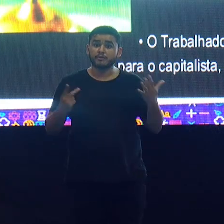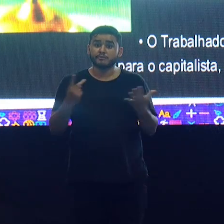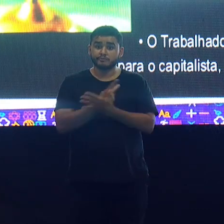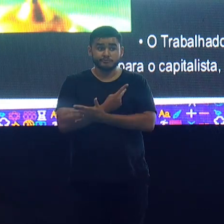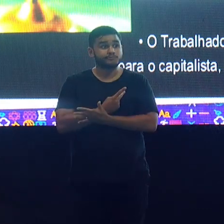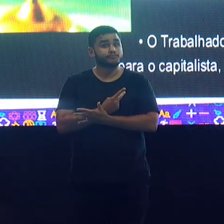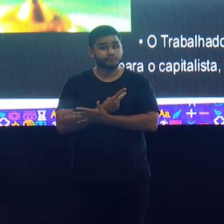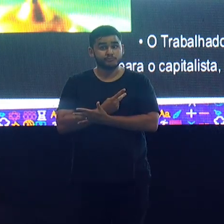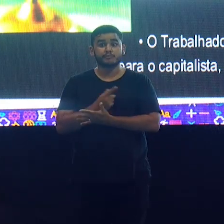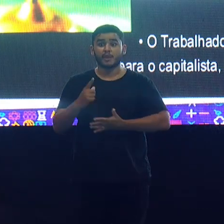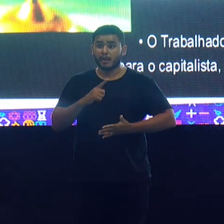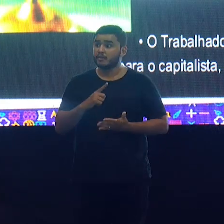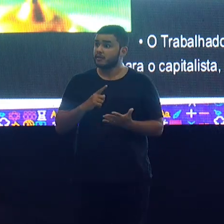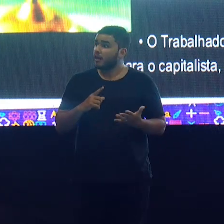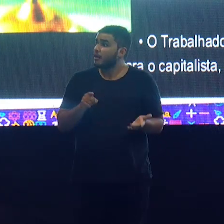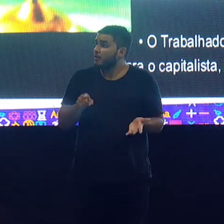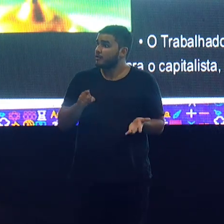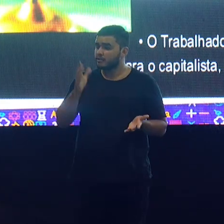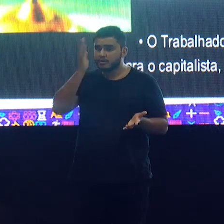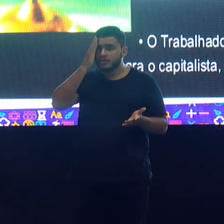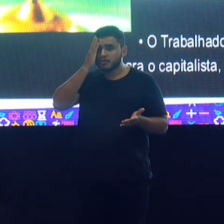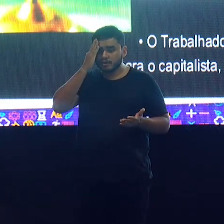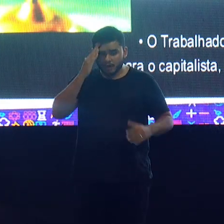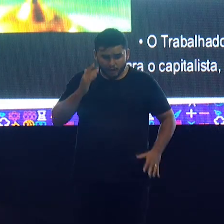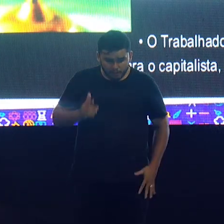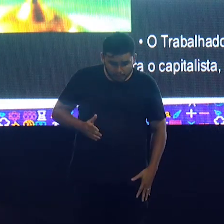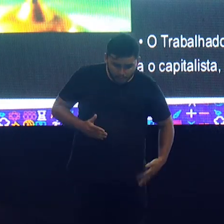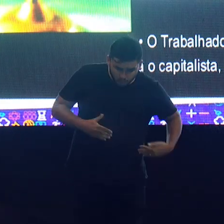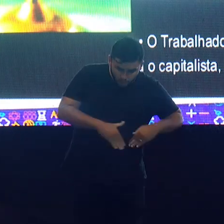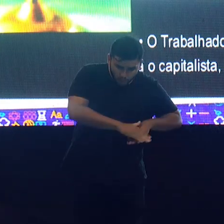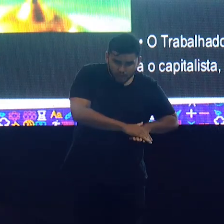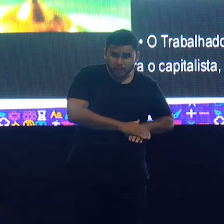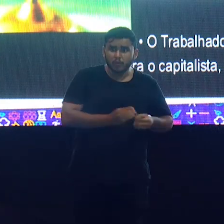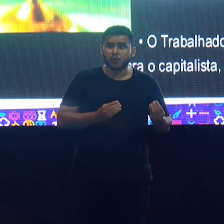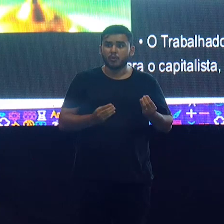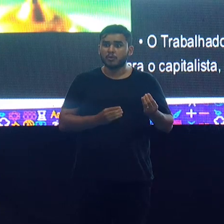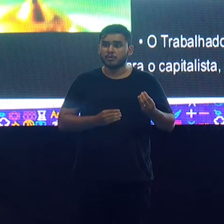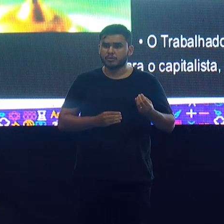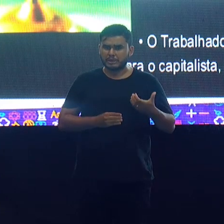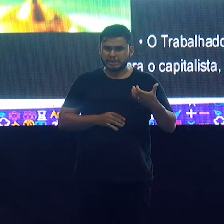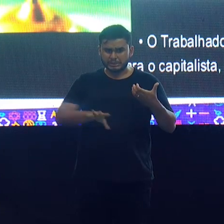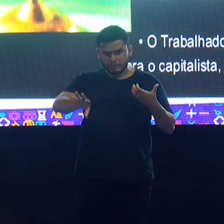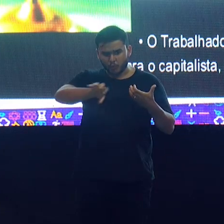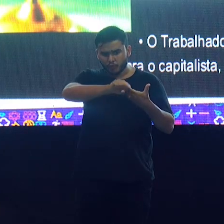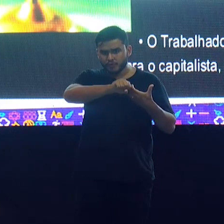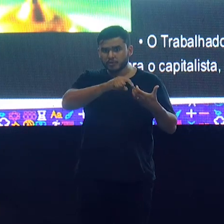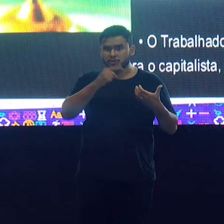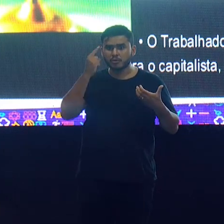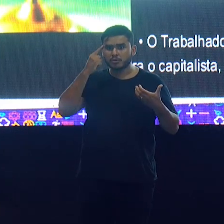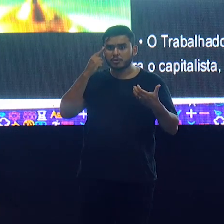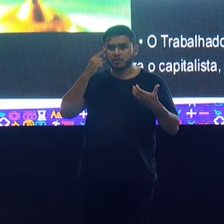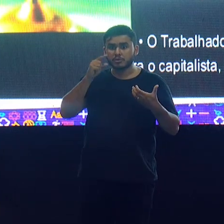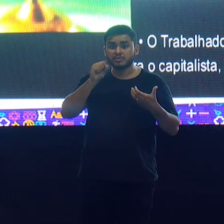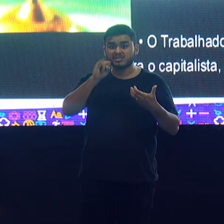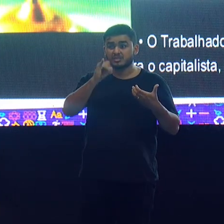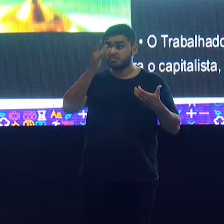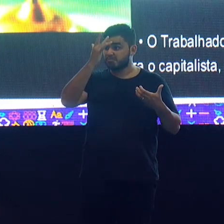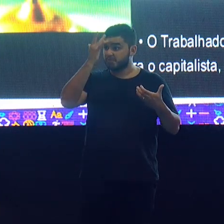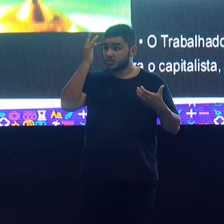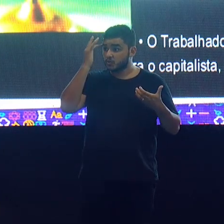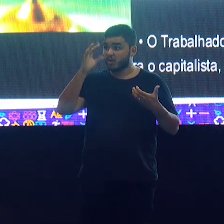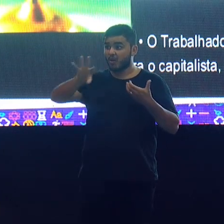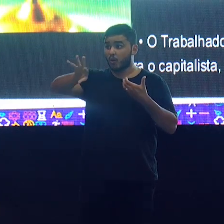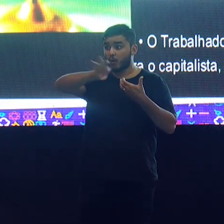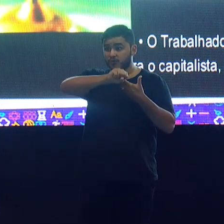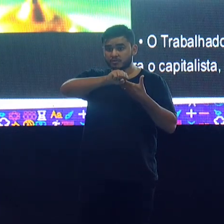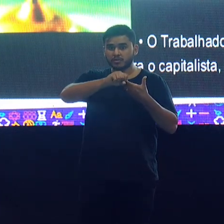celular, mesmo com ele no teu bolso. Portanto, cuidado quando você estiver falando com o seu